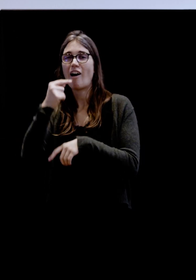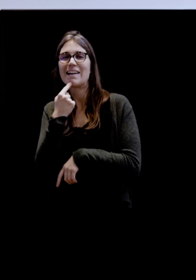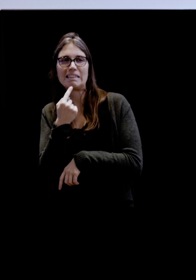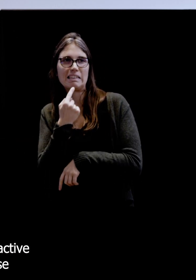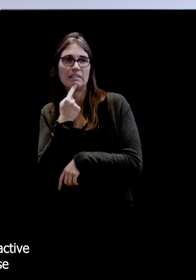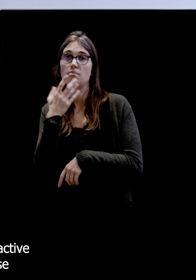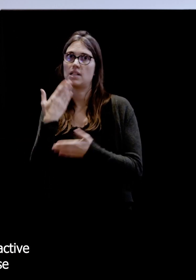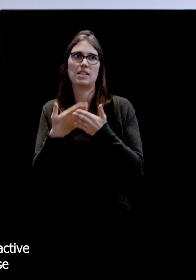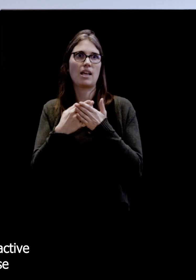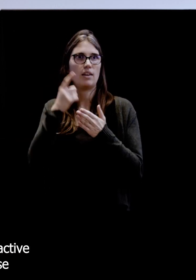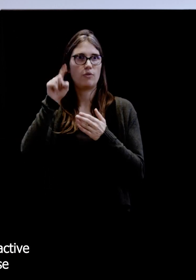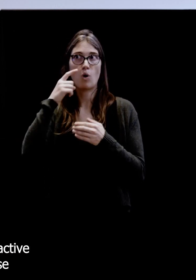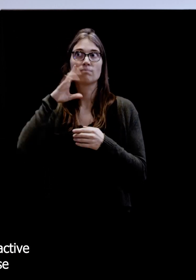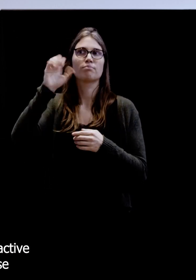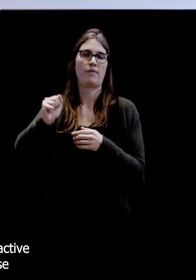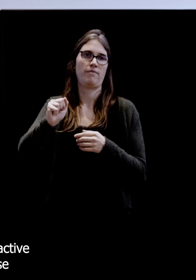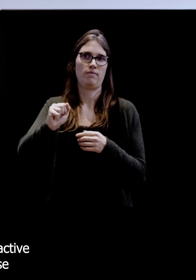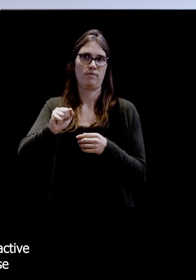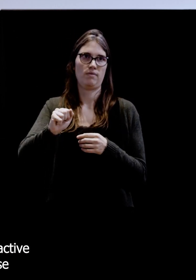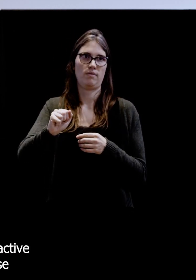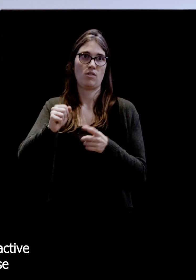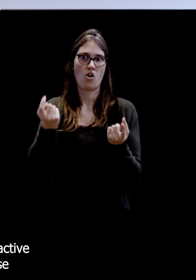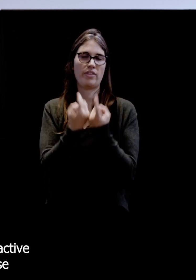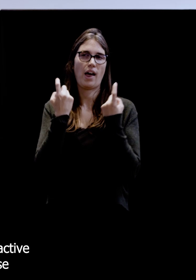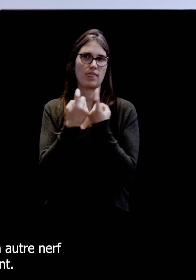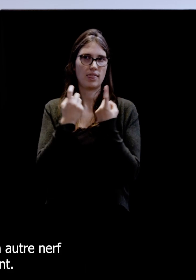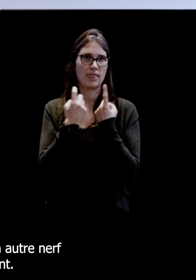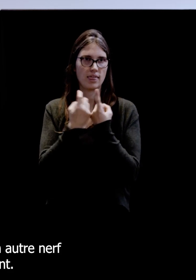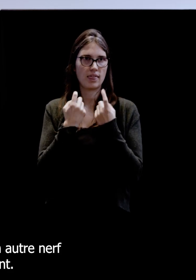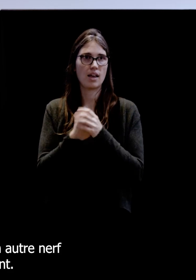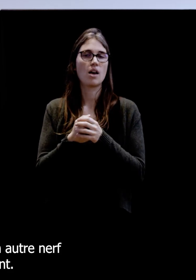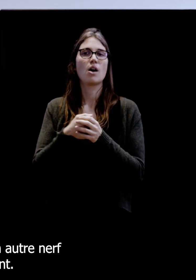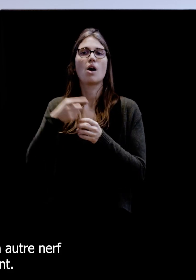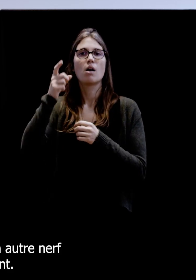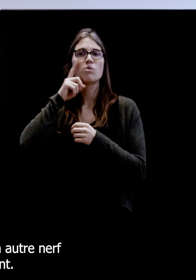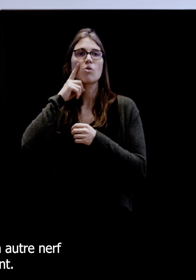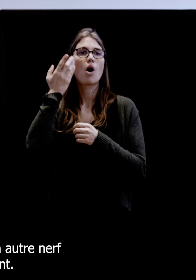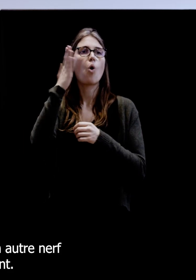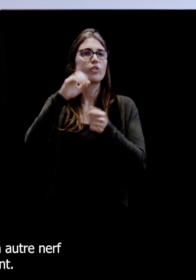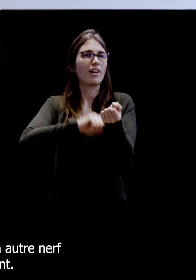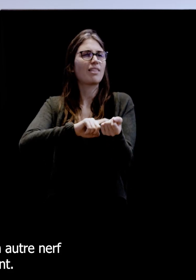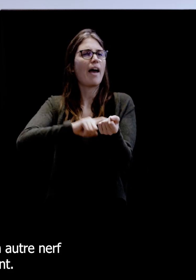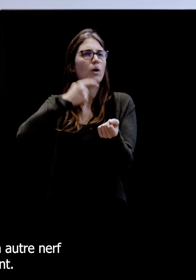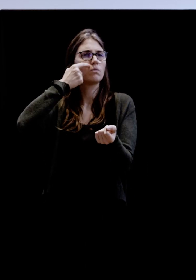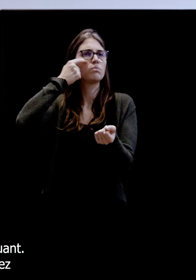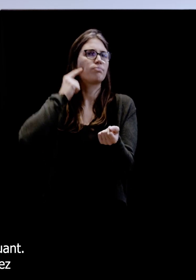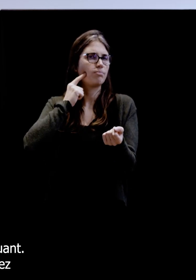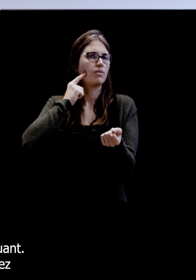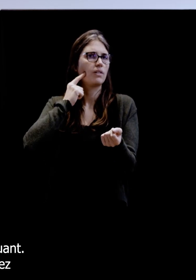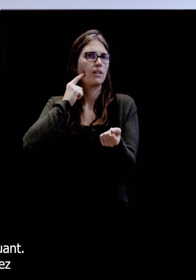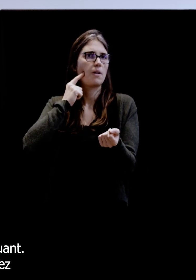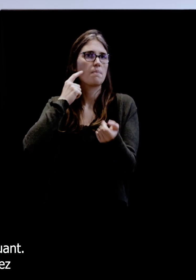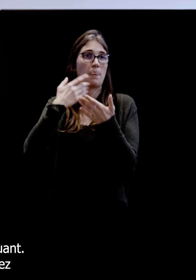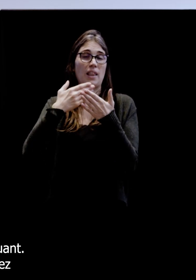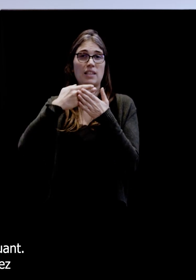capacité de discrimination olfactive une voie qui passe par le trijumeau, qui est un autre nerf qui n'est pas atteint. C'est l'odeur